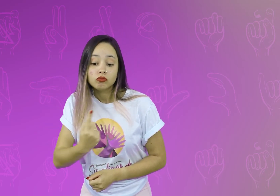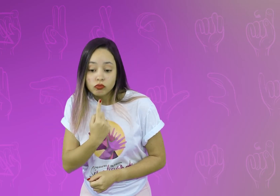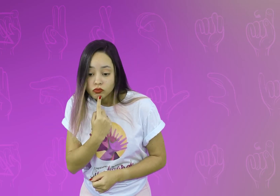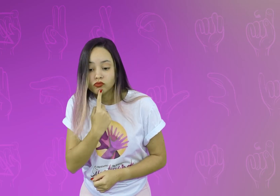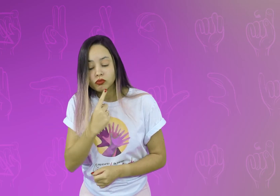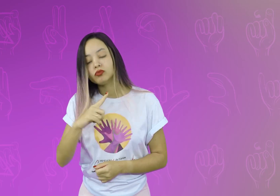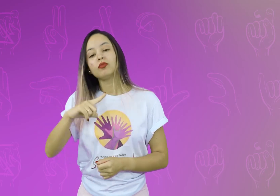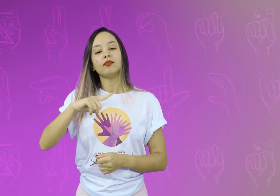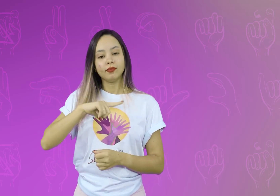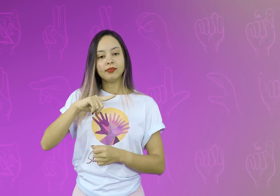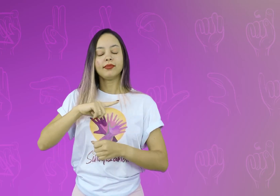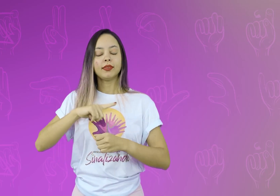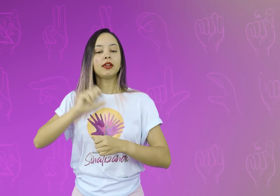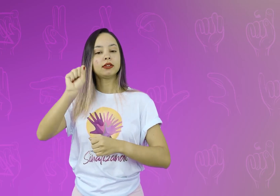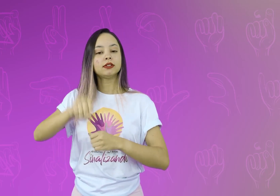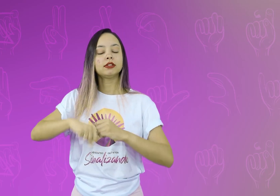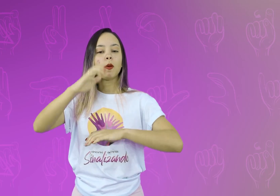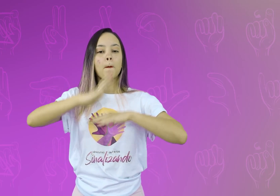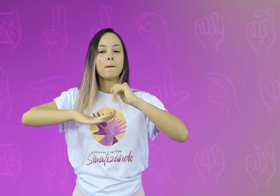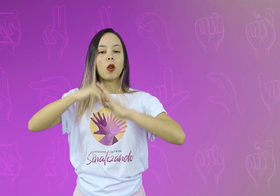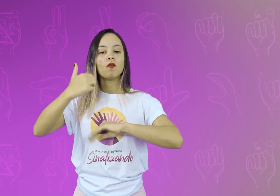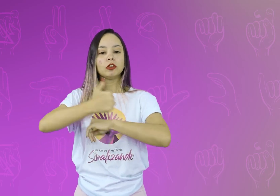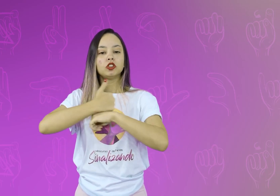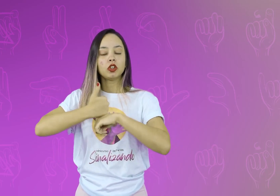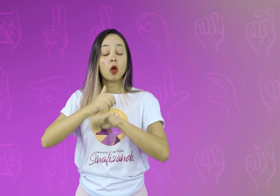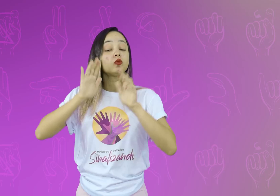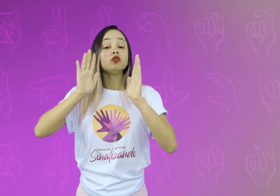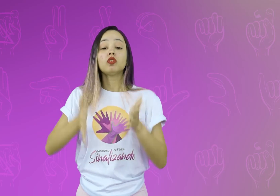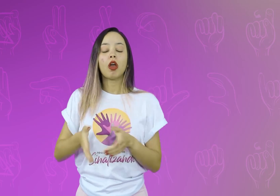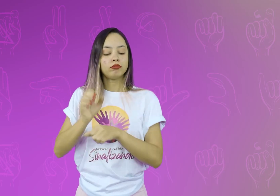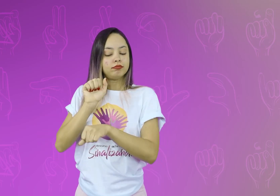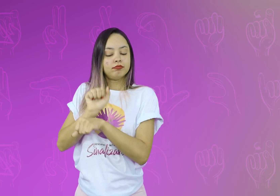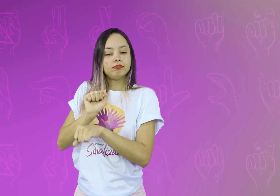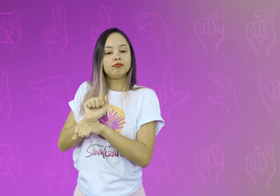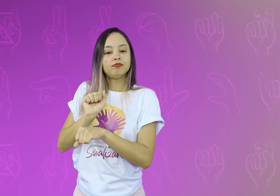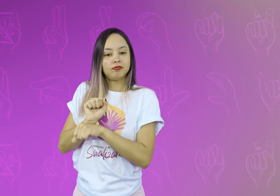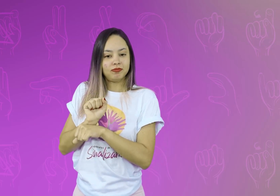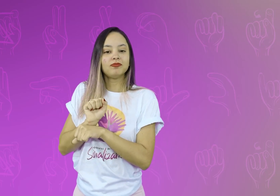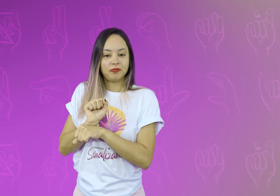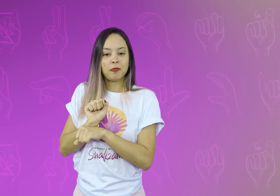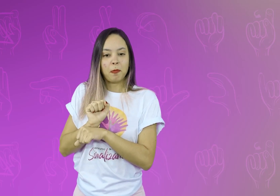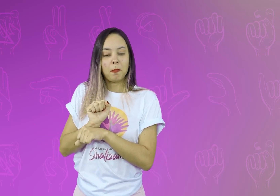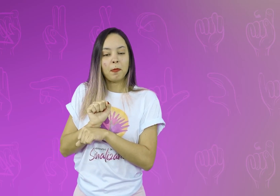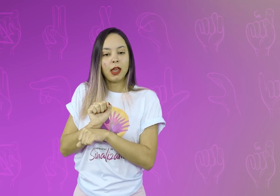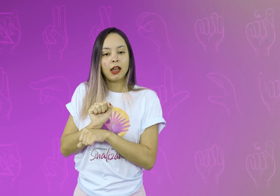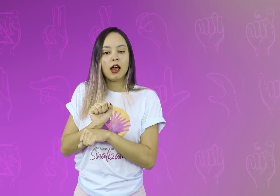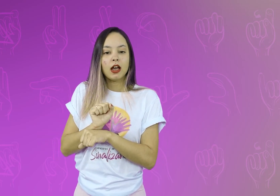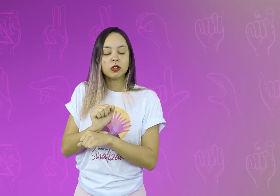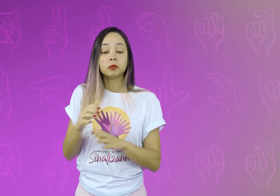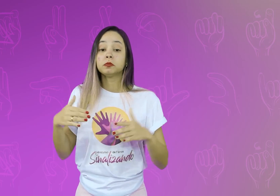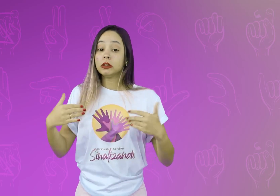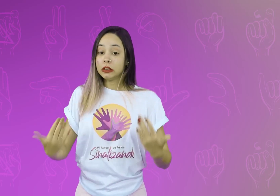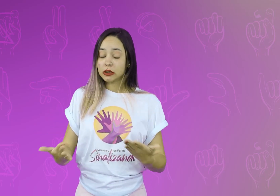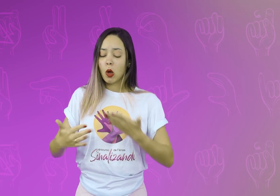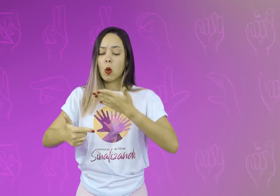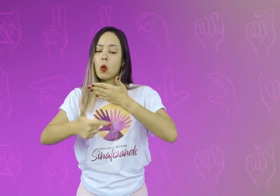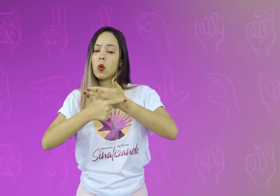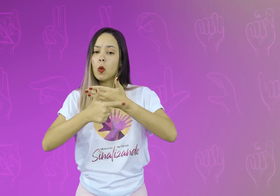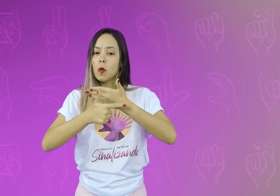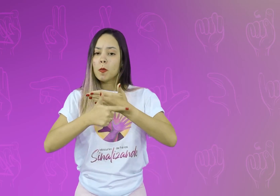se identificar: olá, eu sou surdo, e o profissional intérprete de Libras prontamente estará